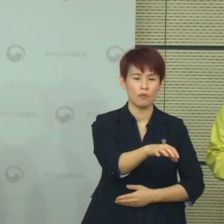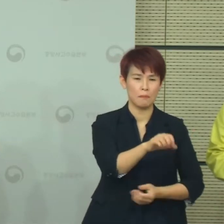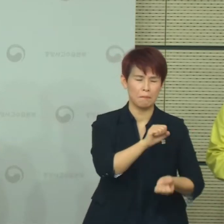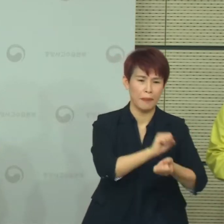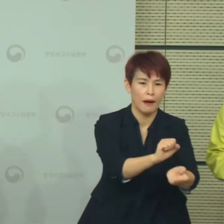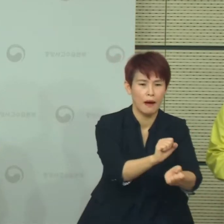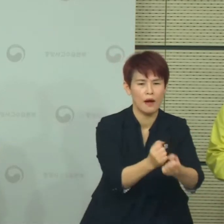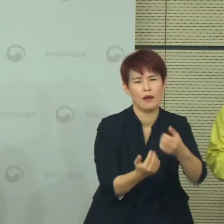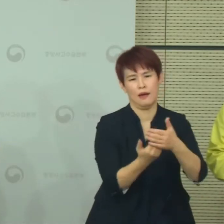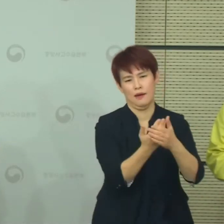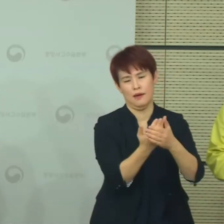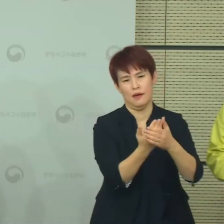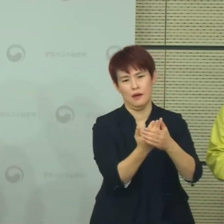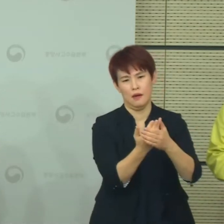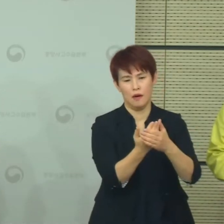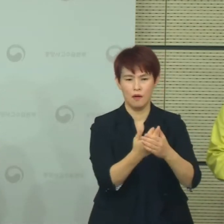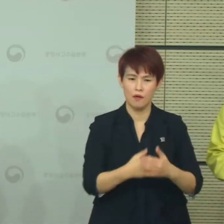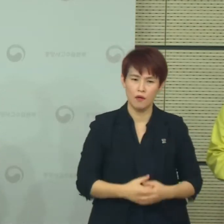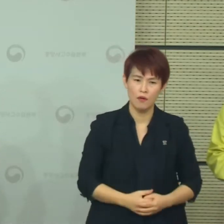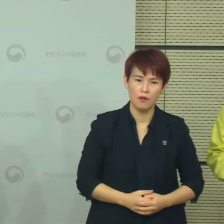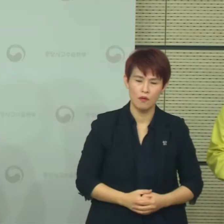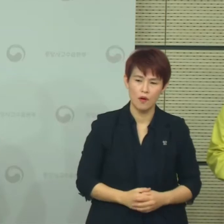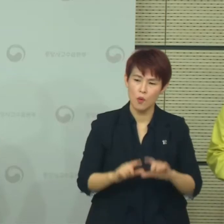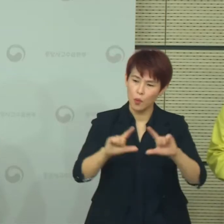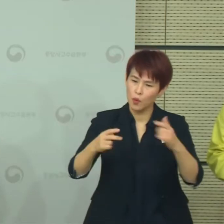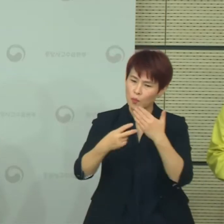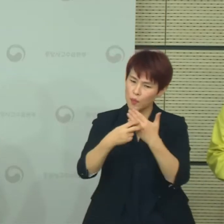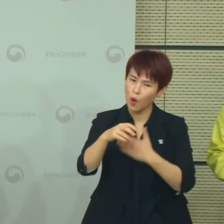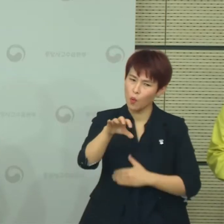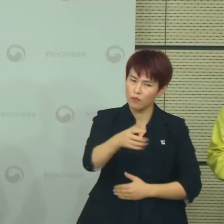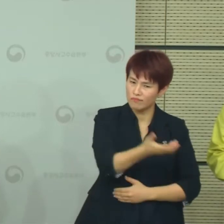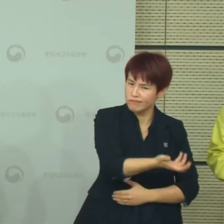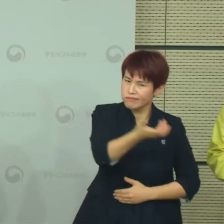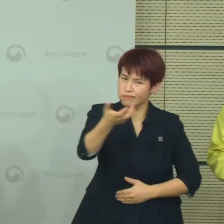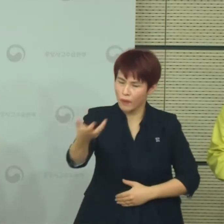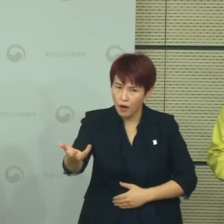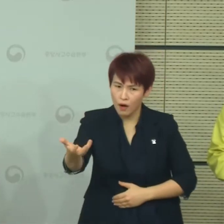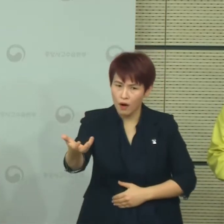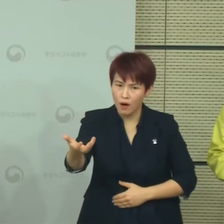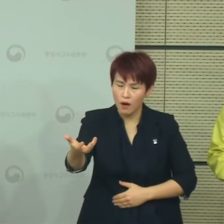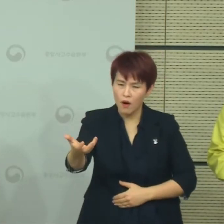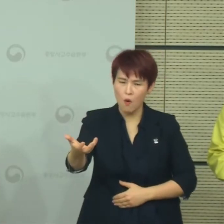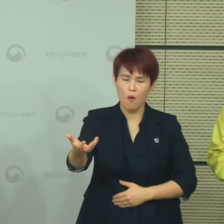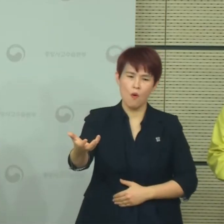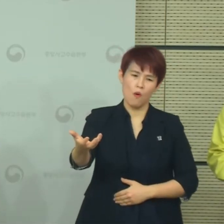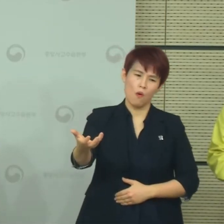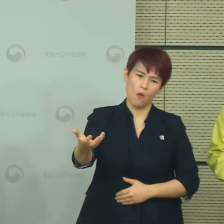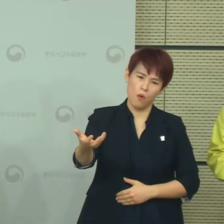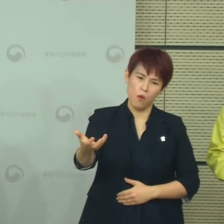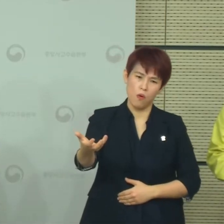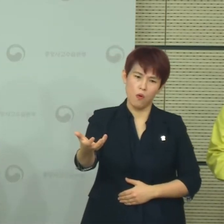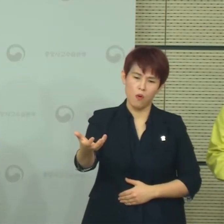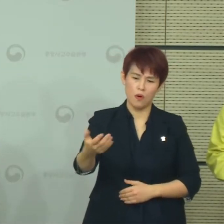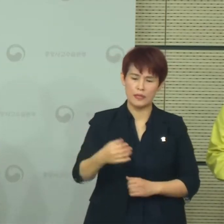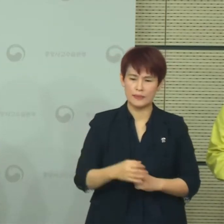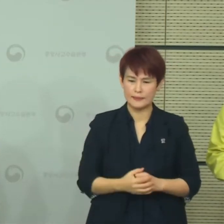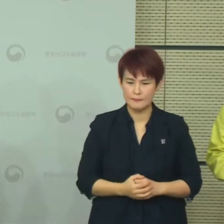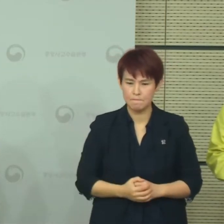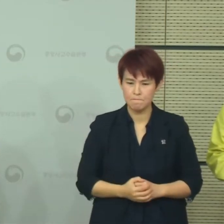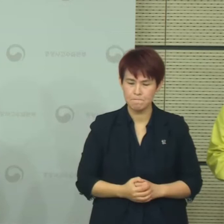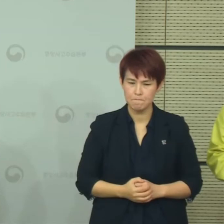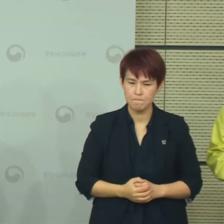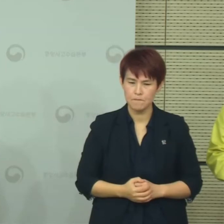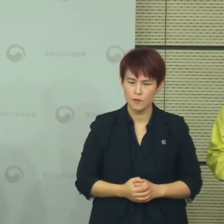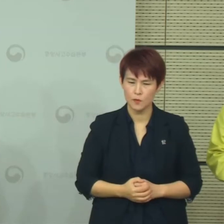감염증이 발생을 했기 때문에 일반적인 병원으로 옮기는 경우 그 다른 방식의